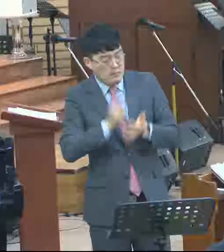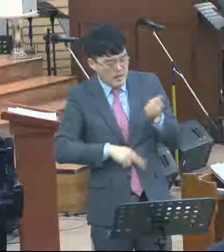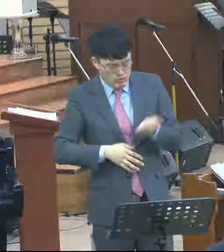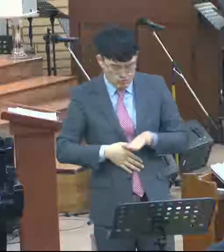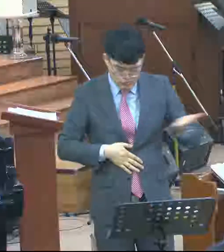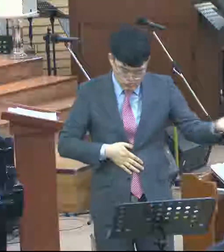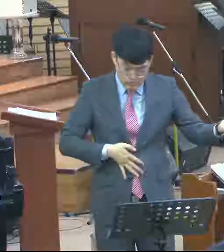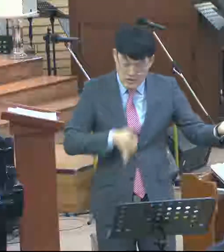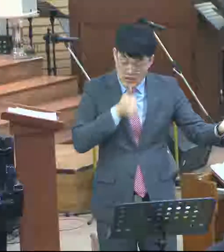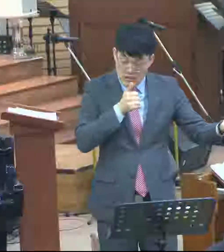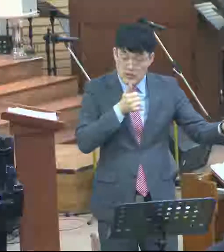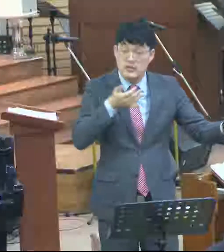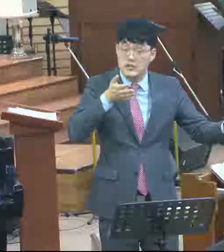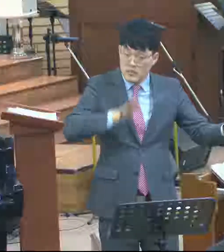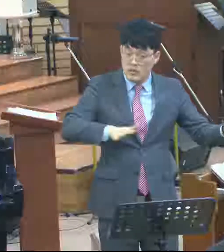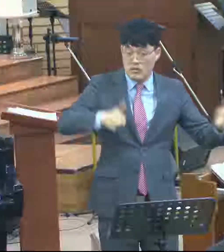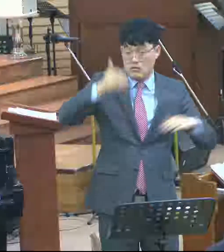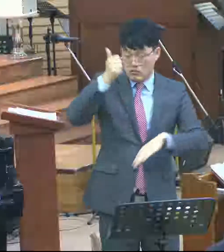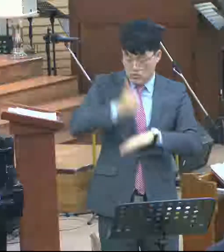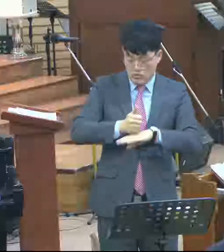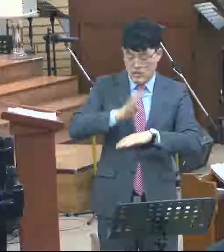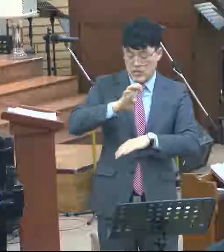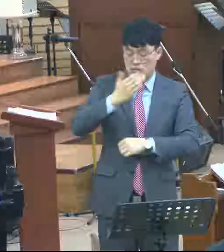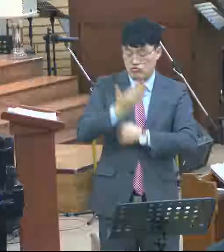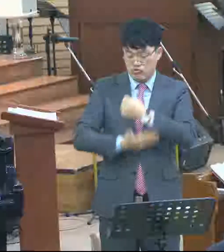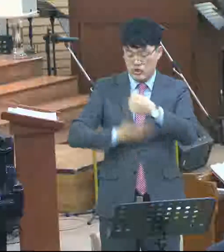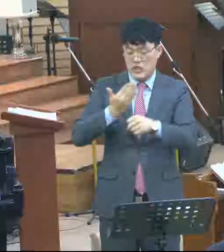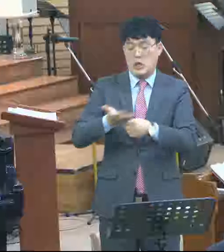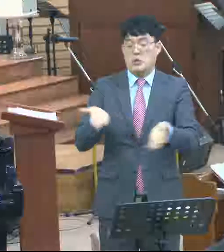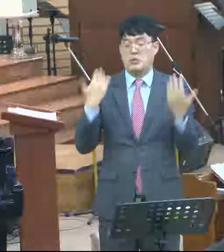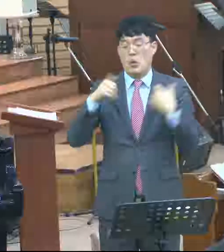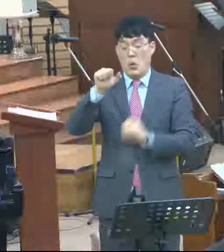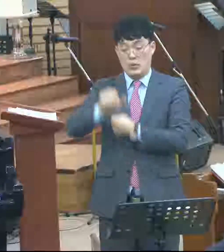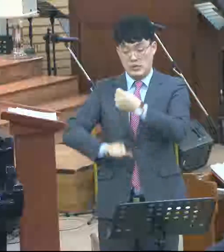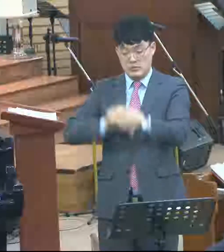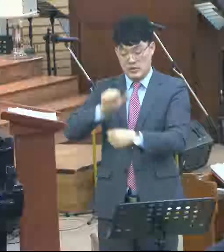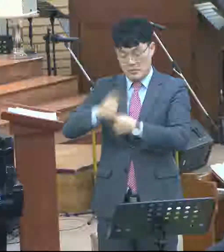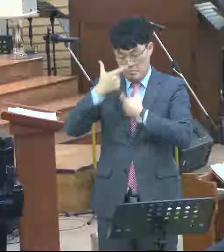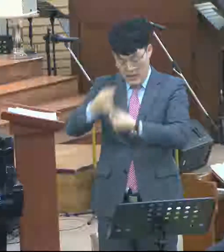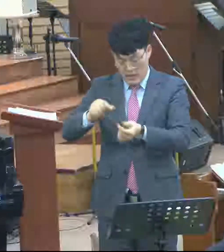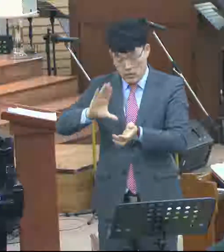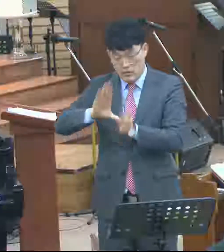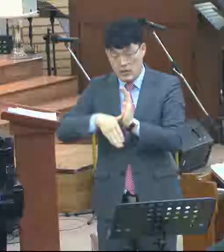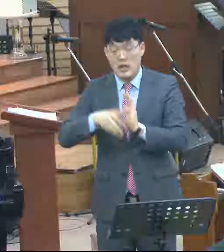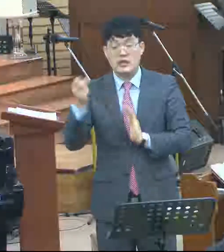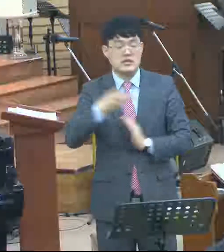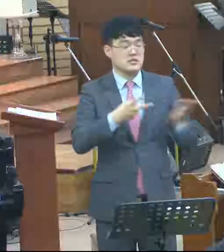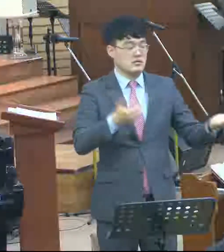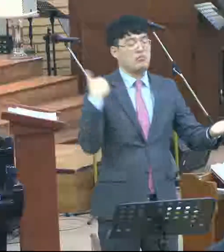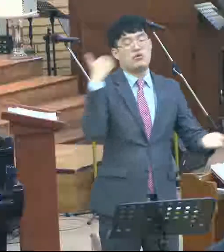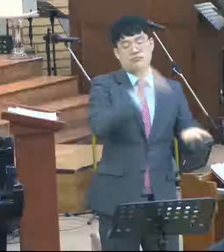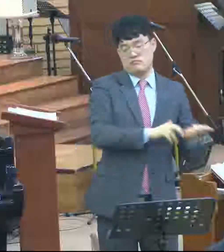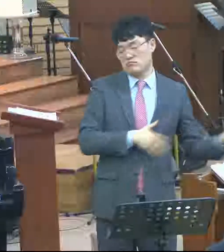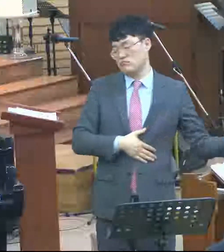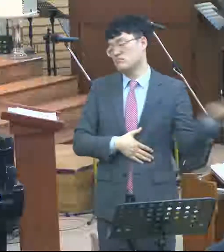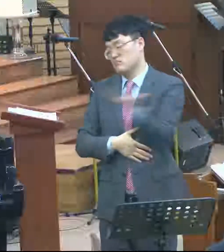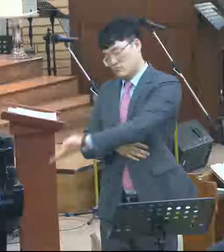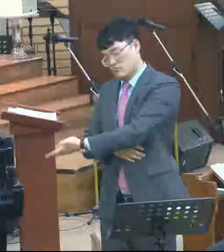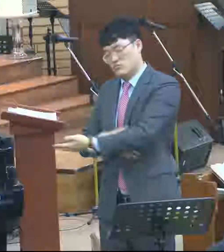있고 연결해서 50년째는 희년이거든요. 희년이 되면 원래 소유주로 다 돌려줘야